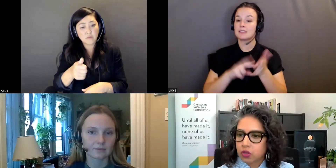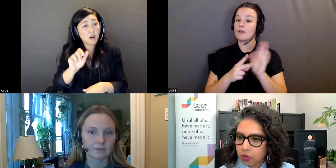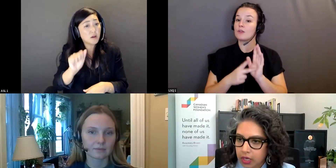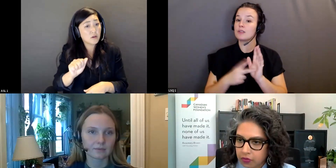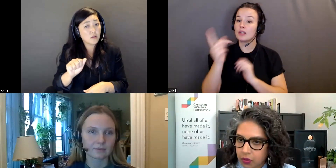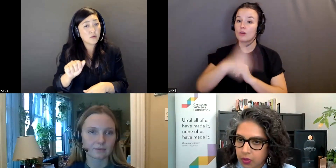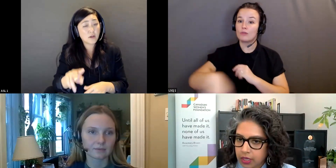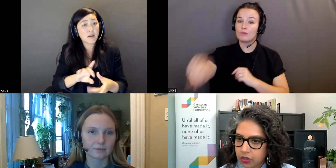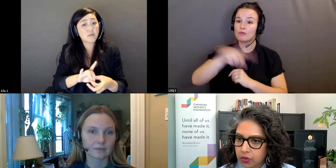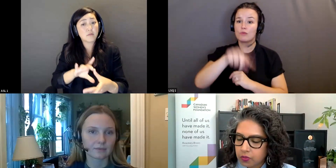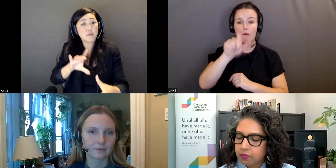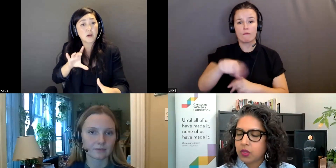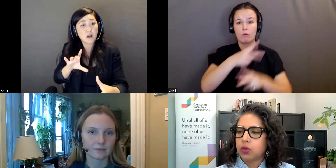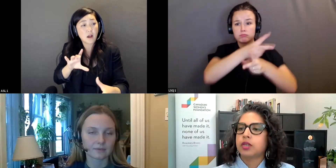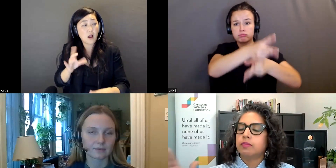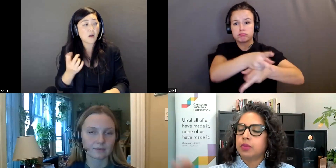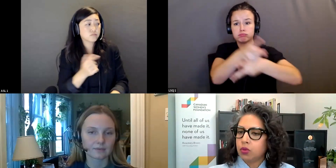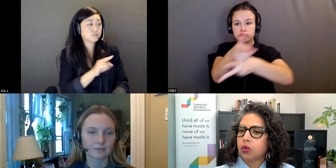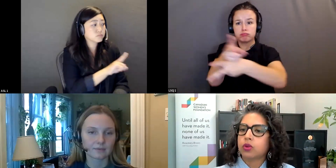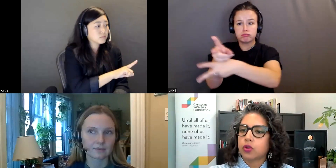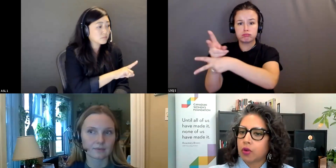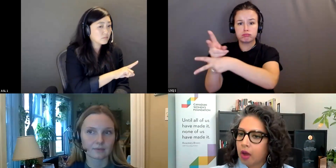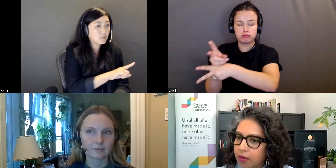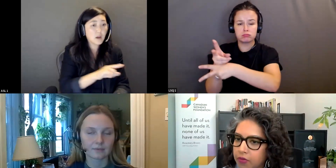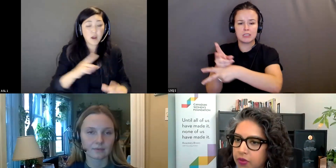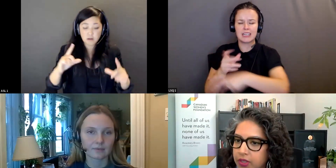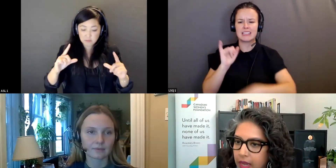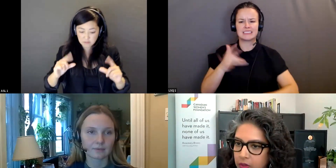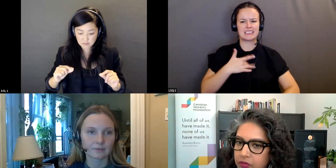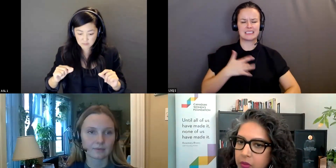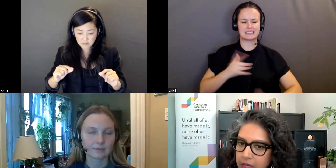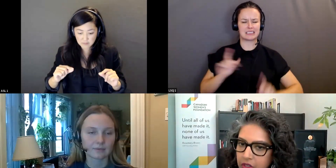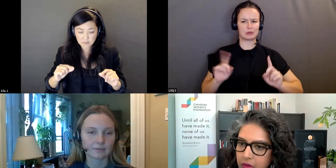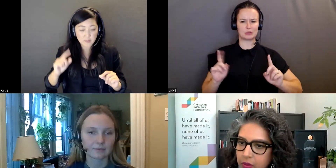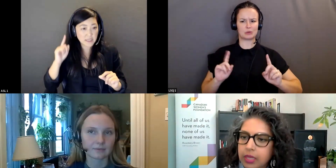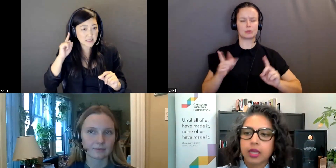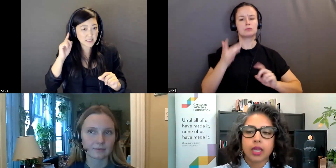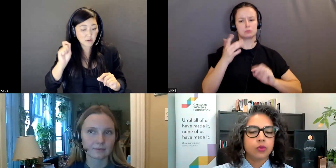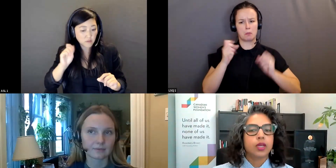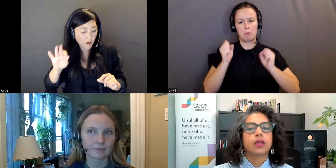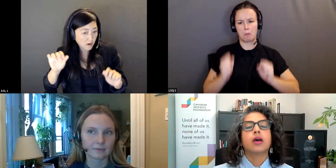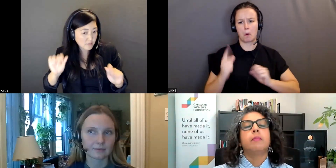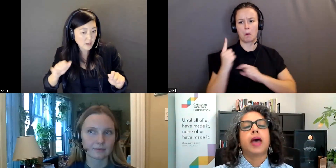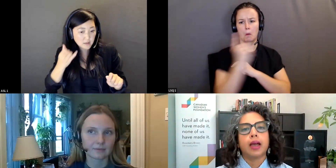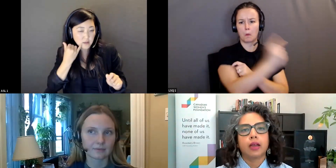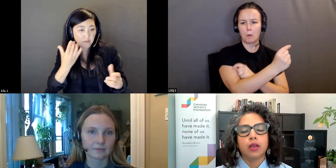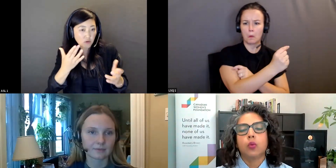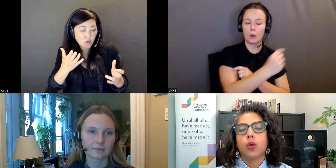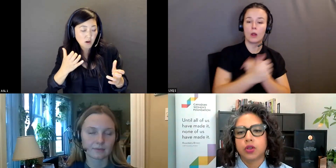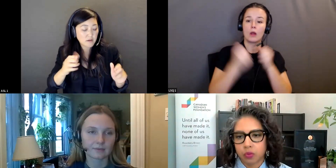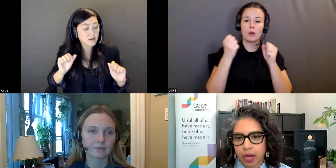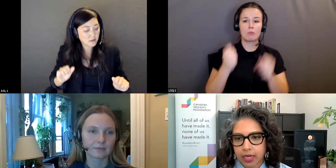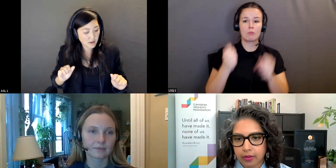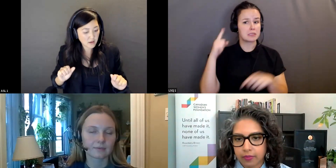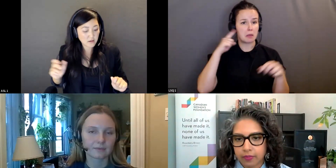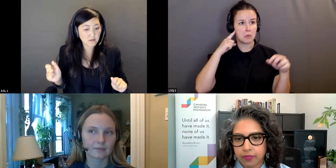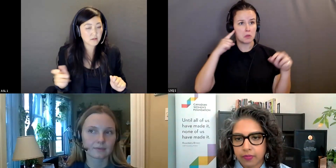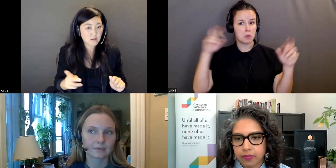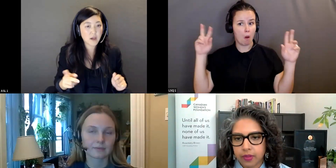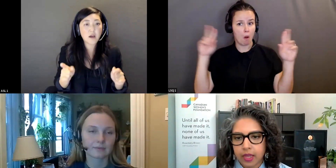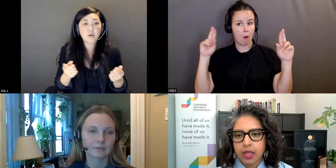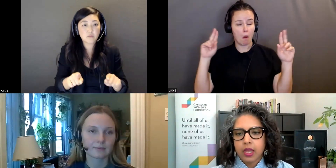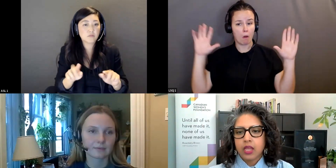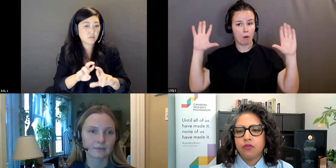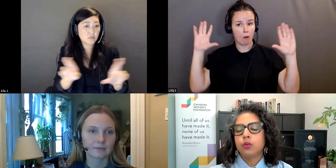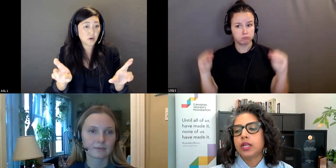à prendre soin de vous. Vous pouvez vous éloigner de l'écran, vous pouvez éteindre l'audio si vous en avez besoin